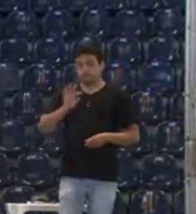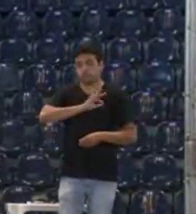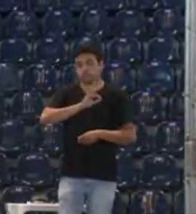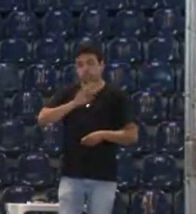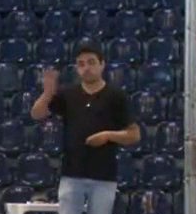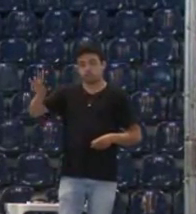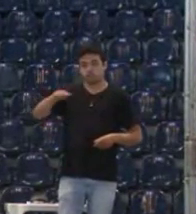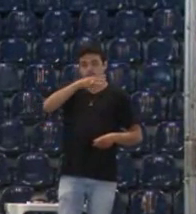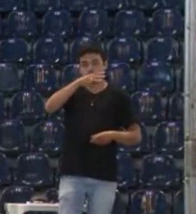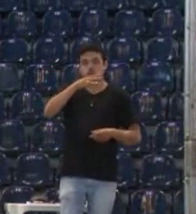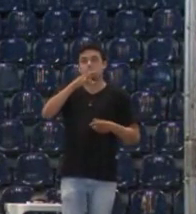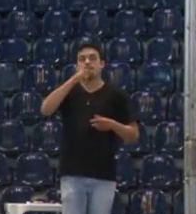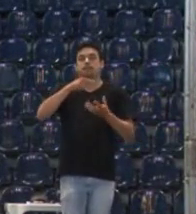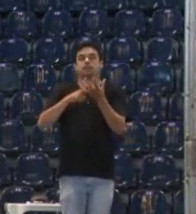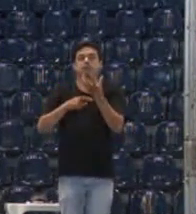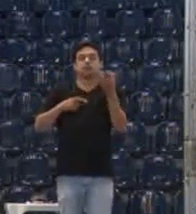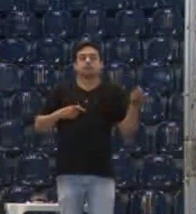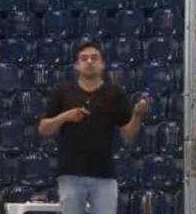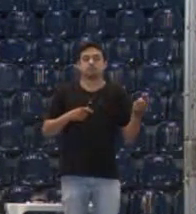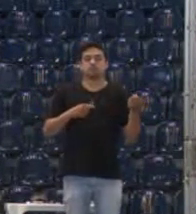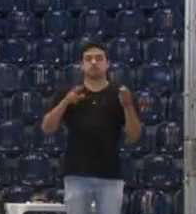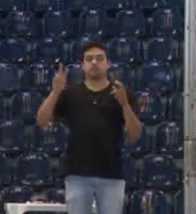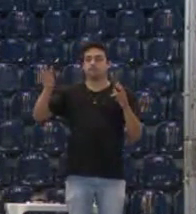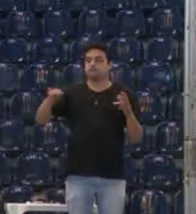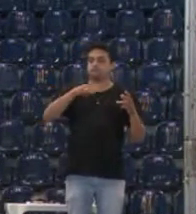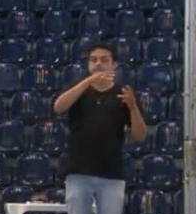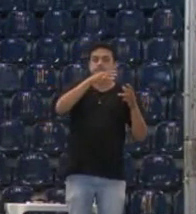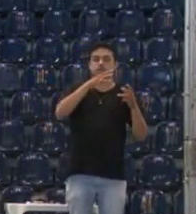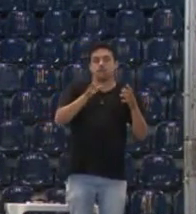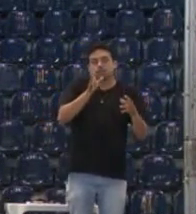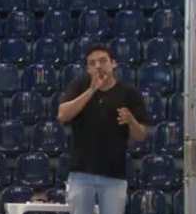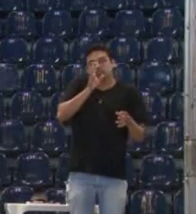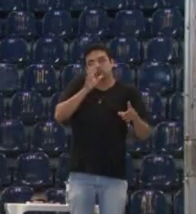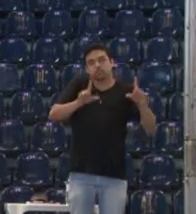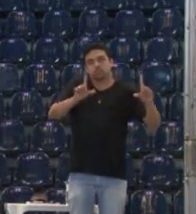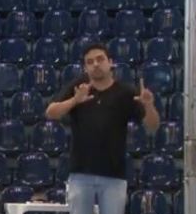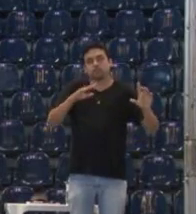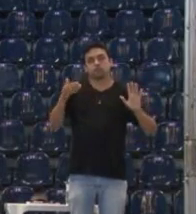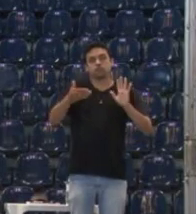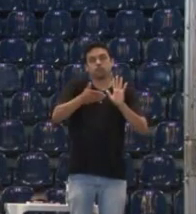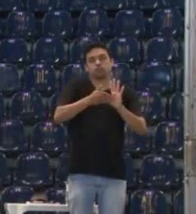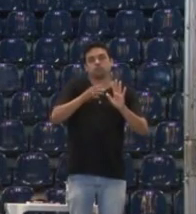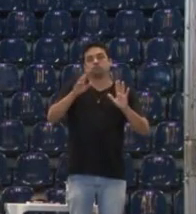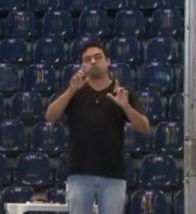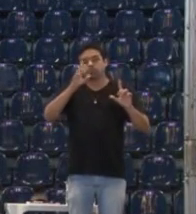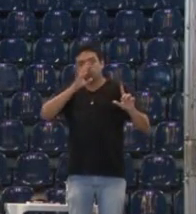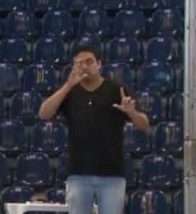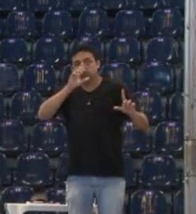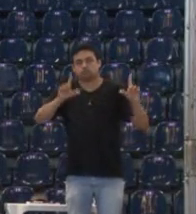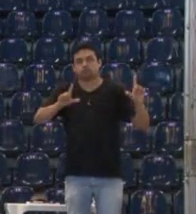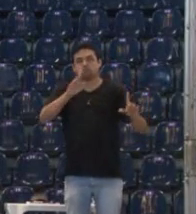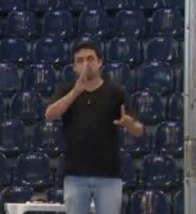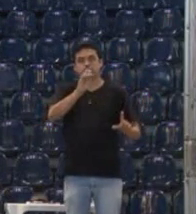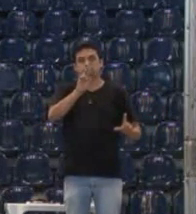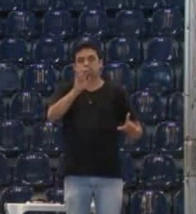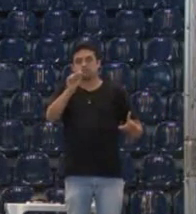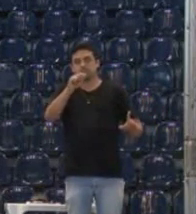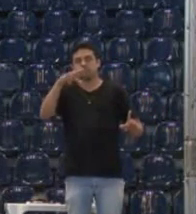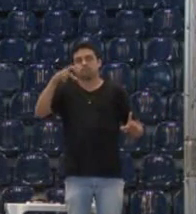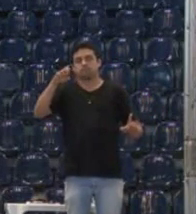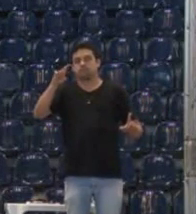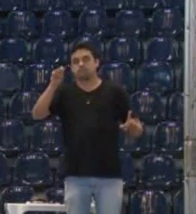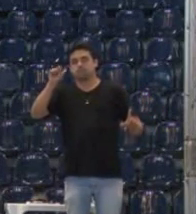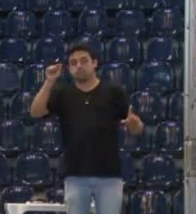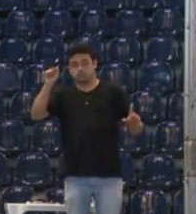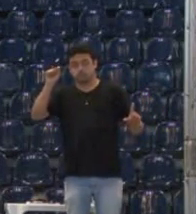quem são os receptores da mensagem quem assistir ã ao barra pesada quer queira quer